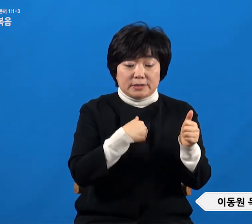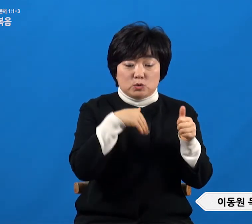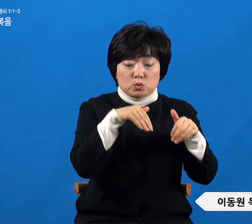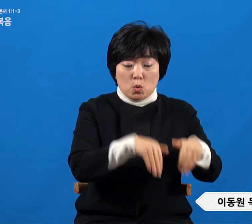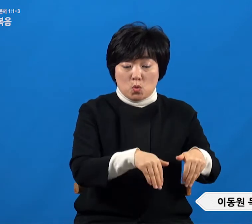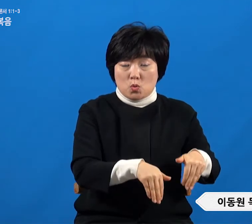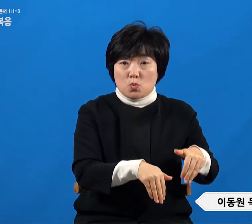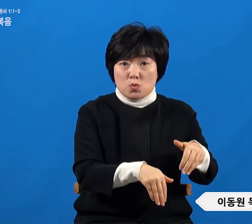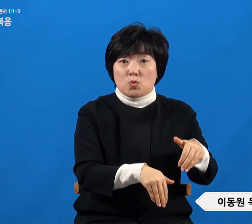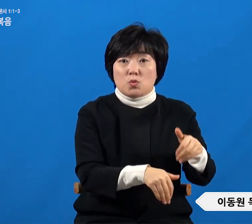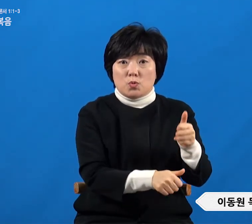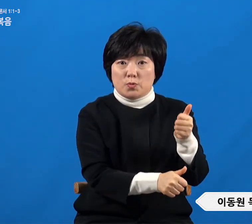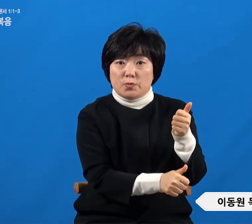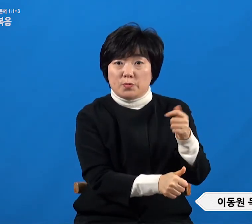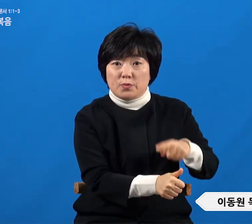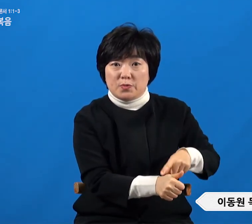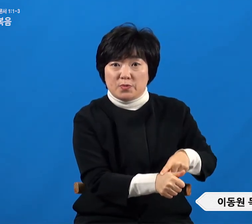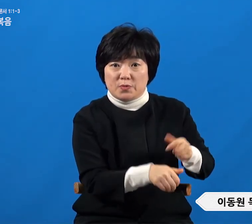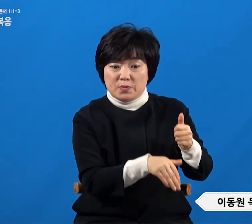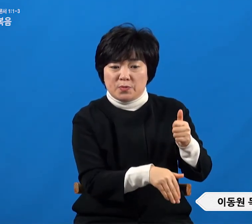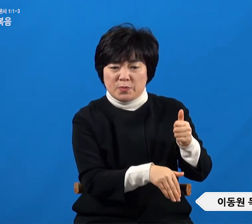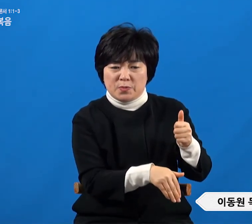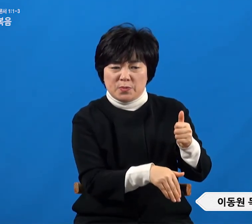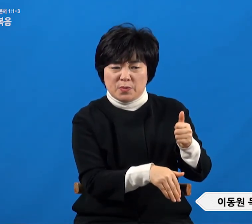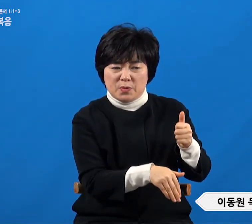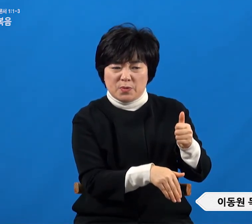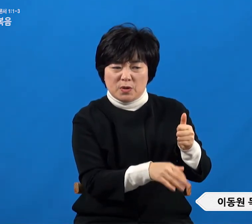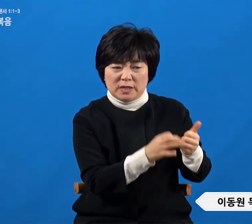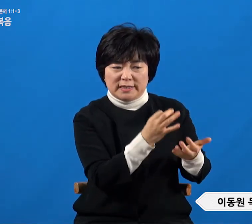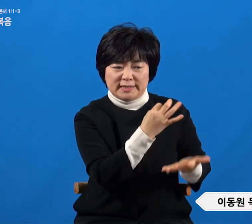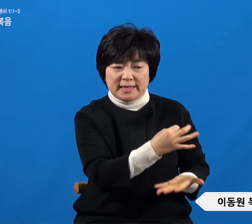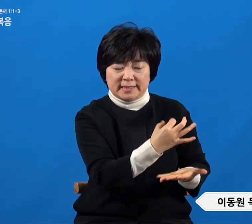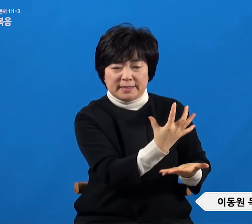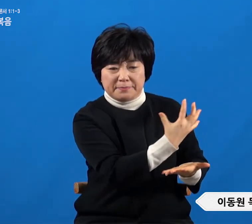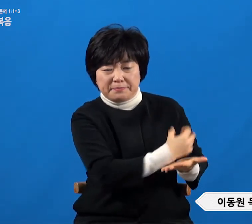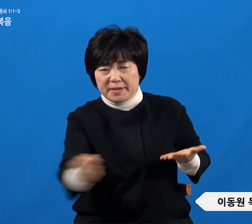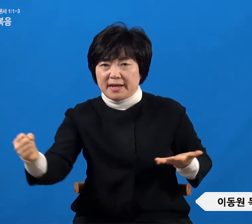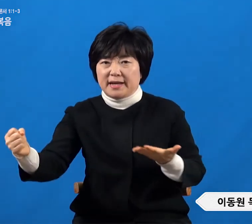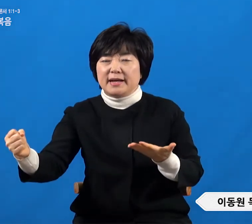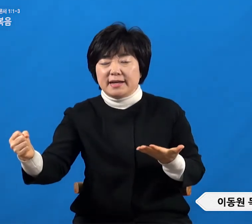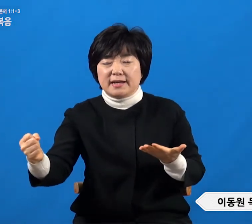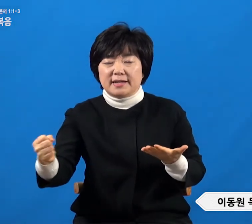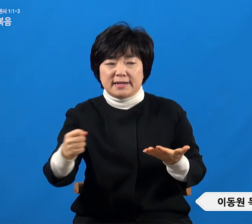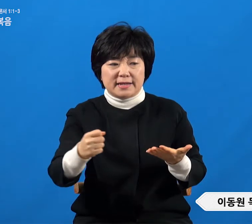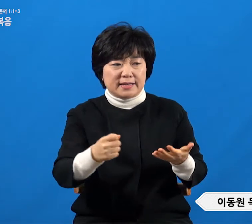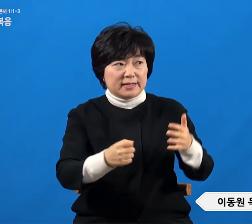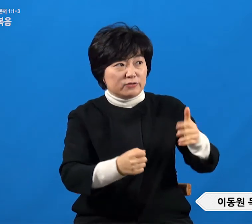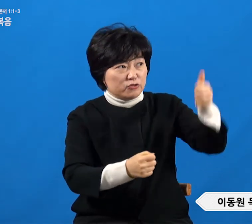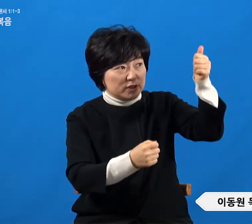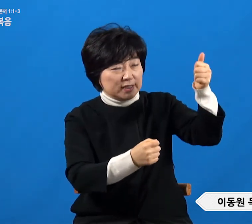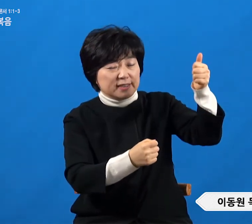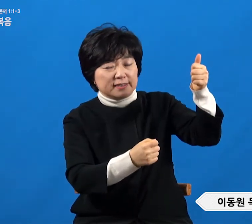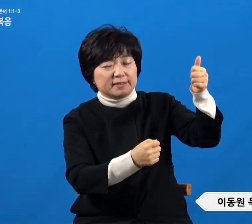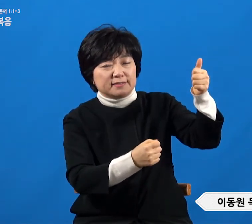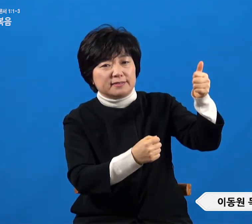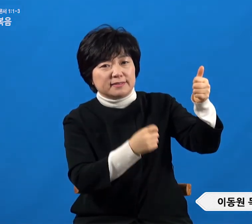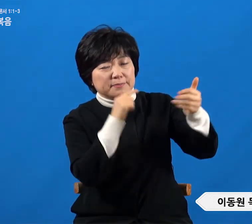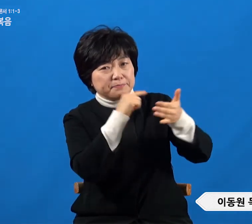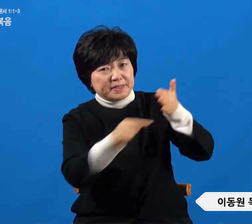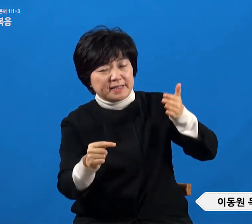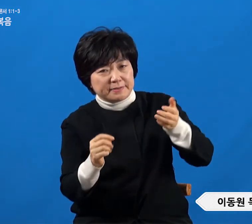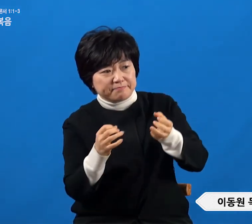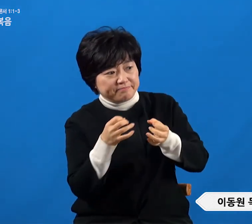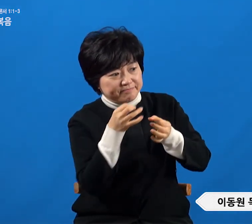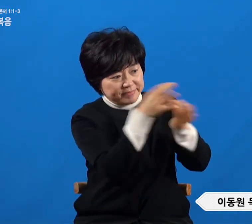있었던 종 가운데 한 사람이 주인에게 피해를 입히고 달아납니다. 로마로 갔습니다. 근데 그 종이 거기서 하나님의 특별한 섭리로